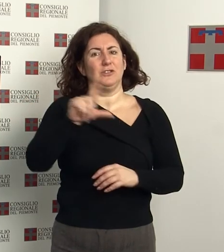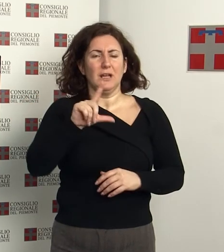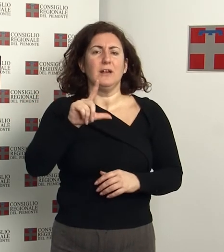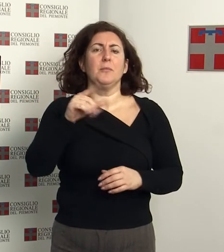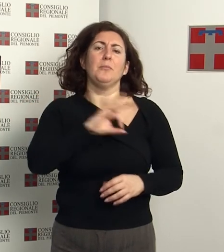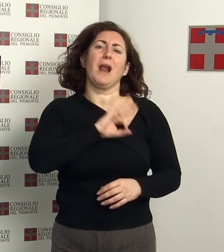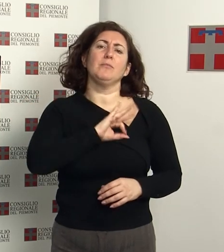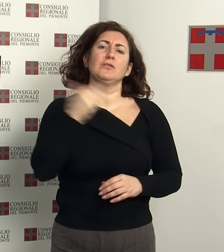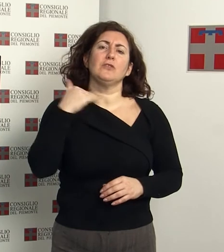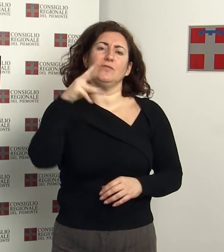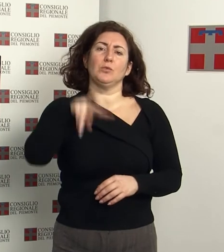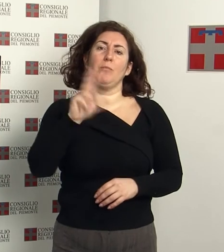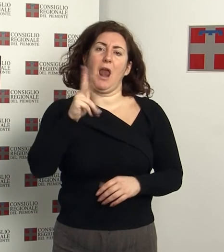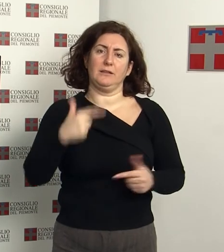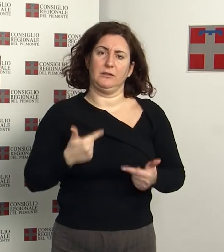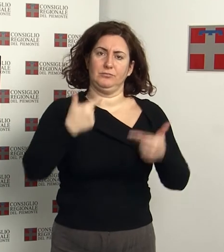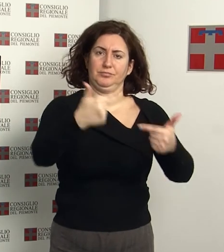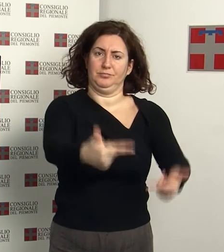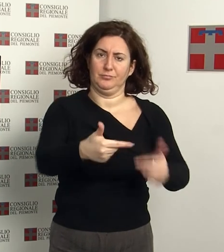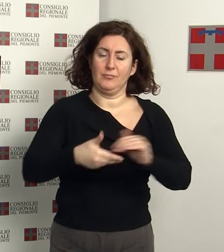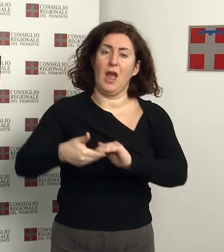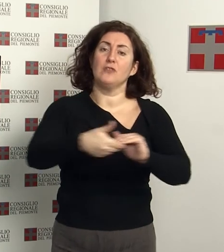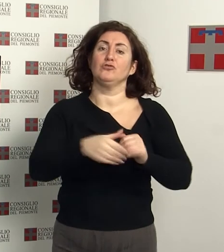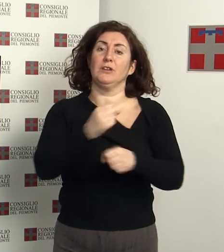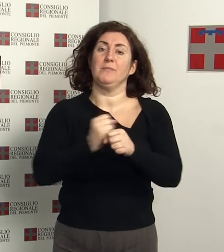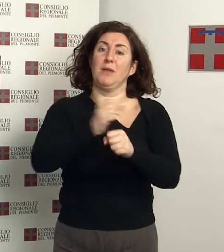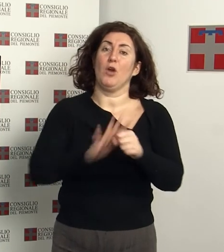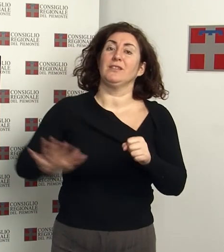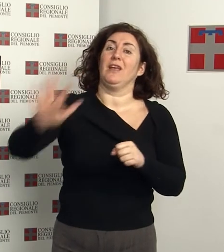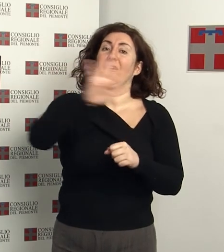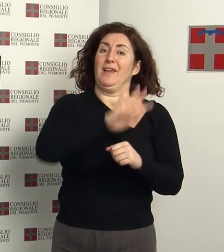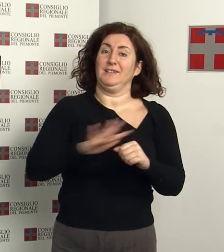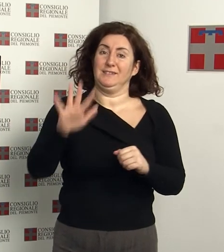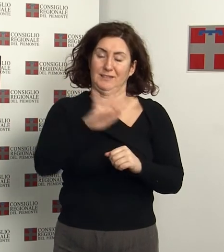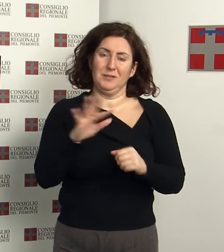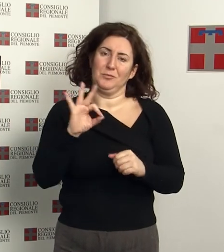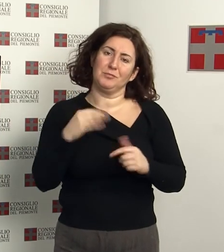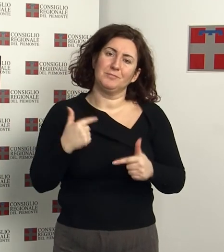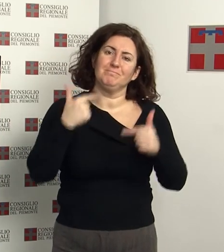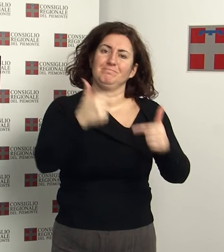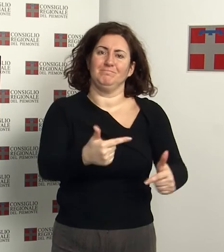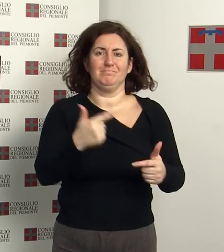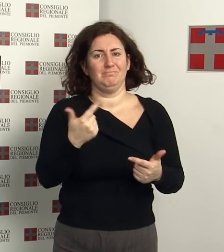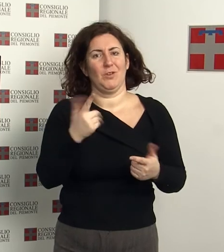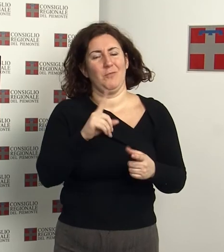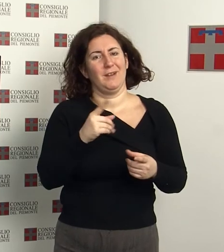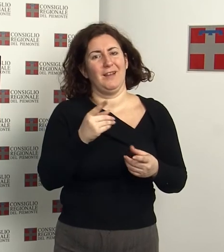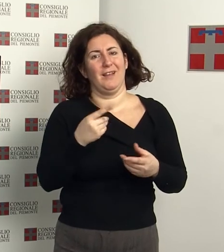istituito dall'associazione piemunteisa per rendere omaggio a coloro che hanno contribuito ad accrescere il prestigio di torino e del piemonte il premio è stato